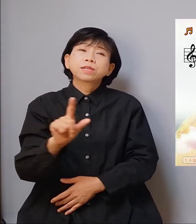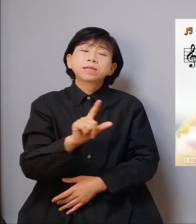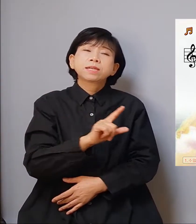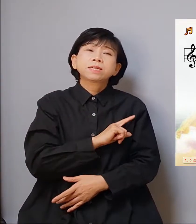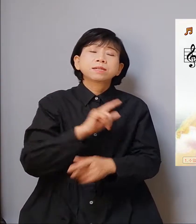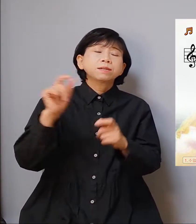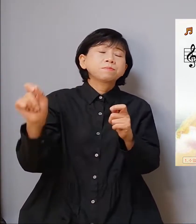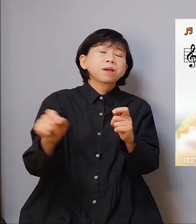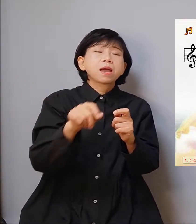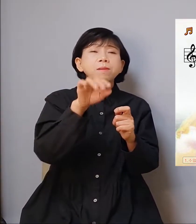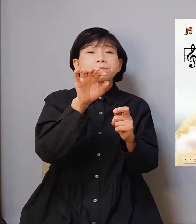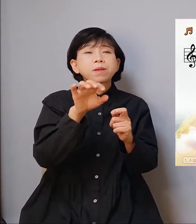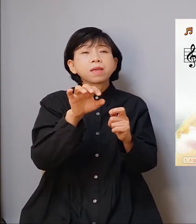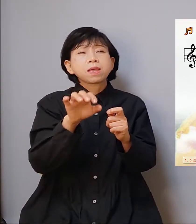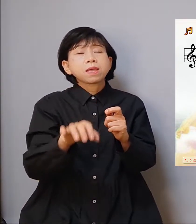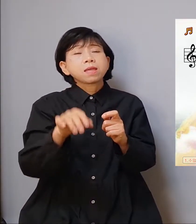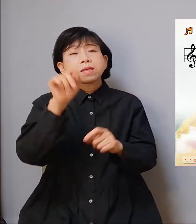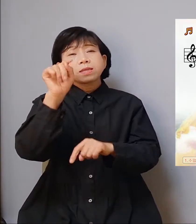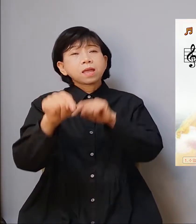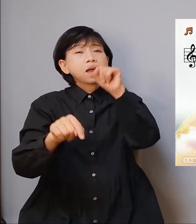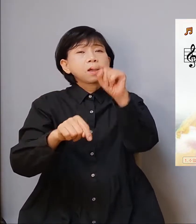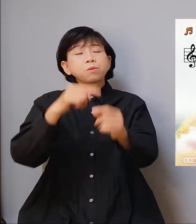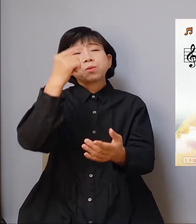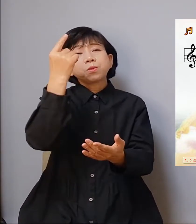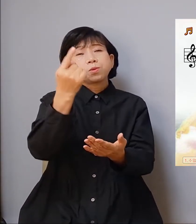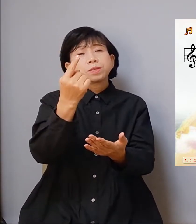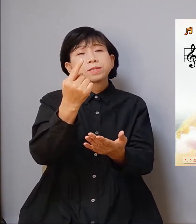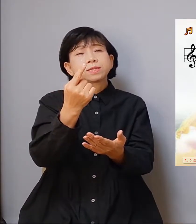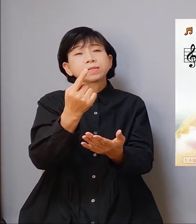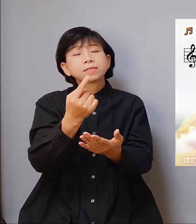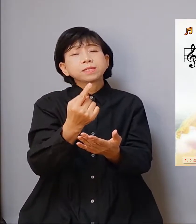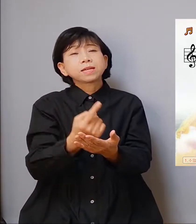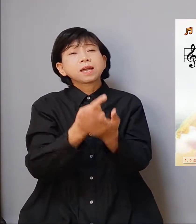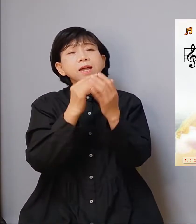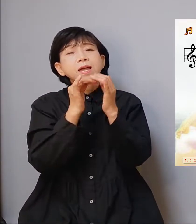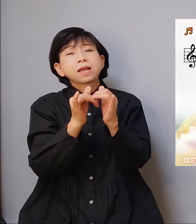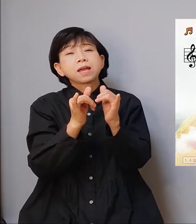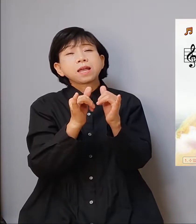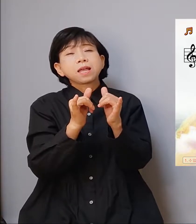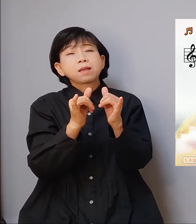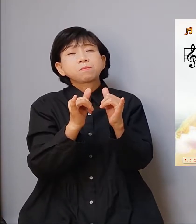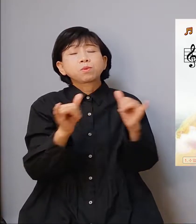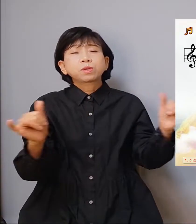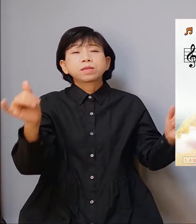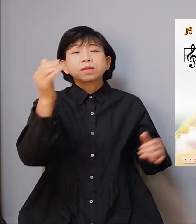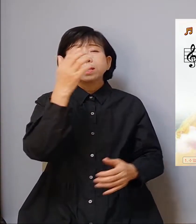예수 이름 앞에 나오는 자